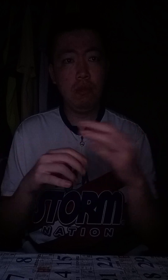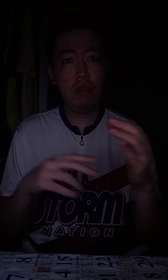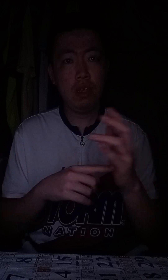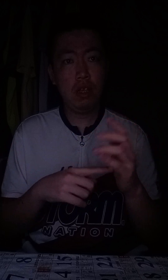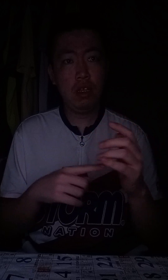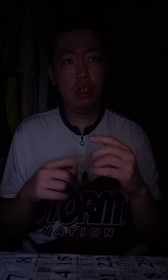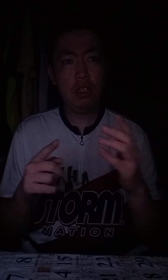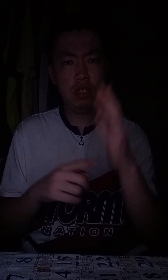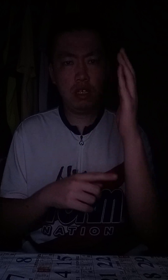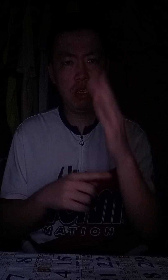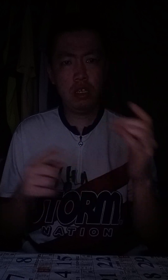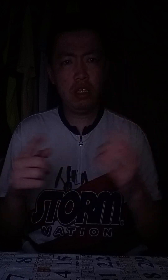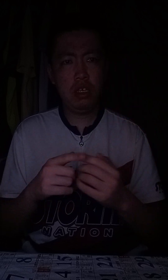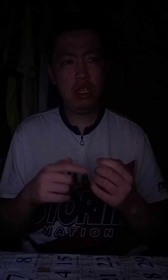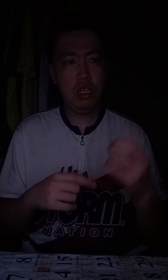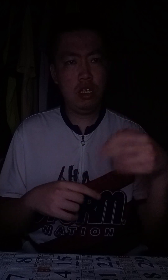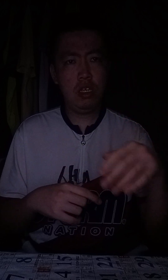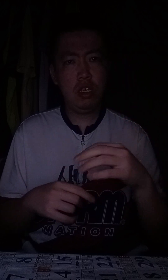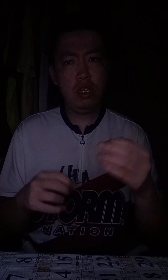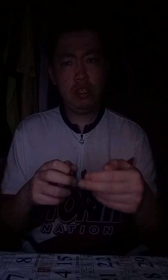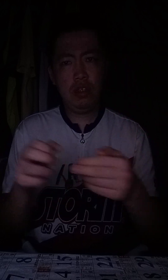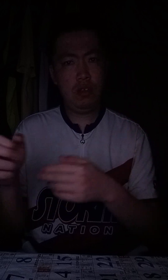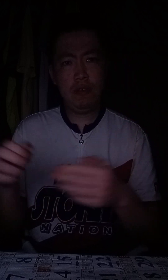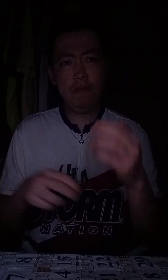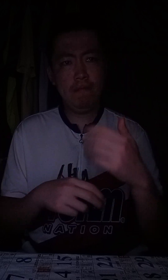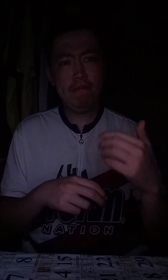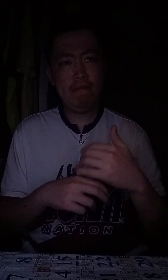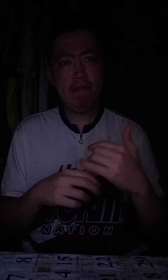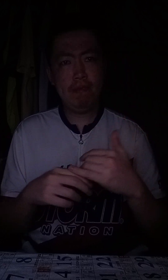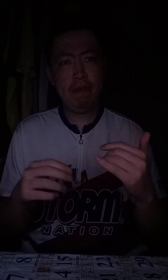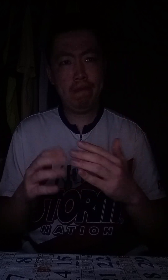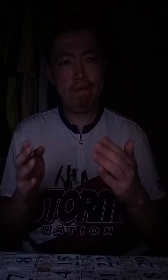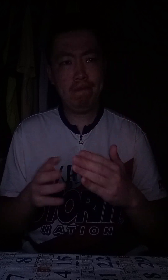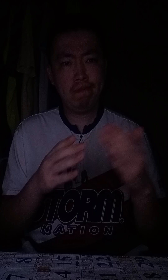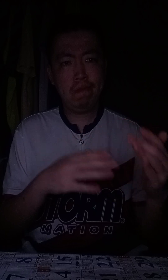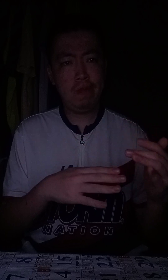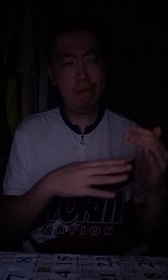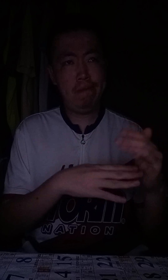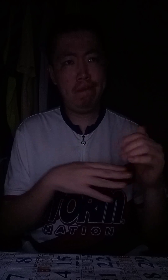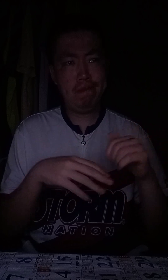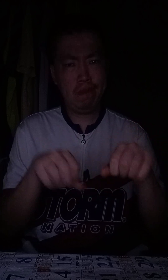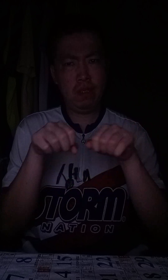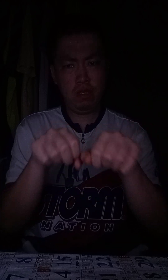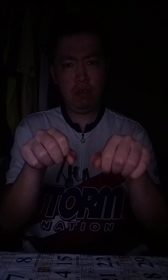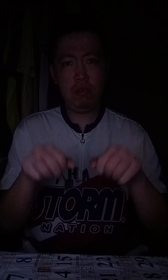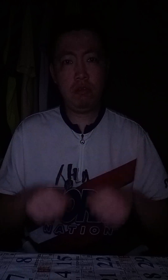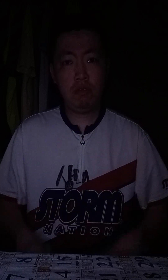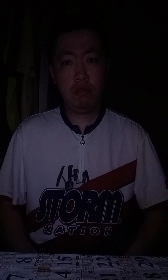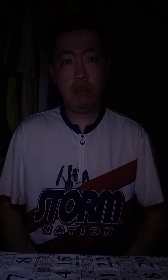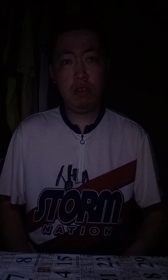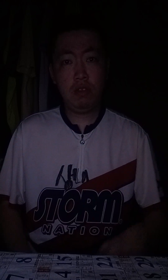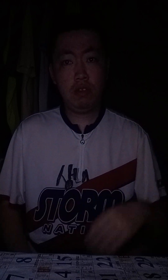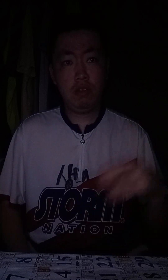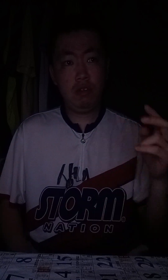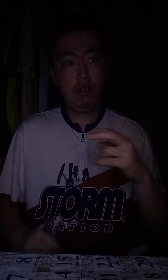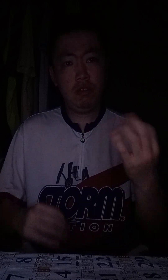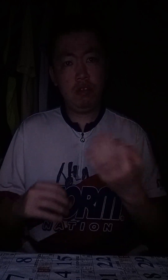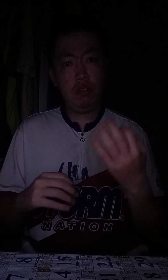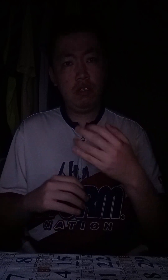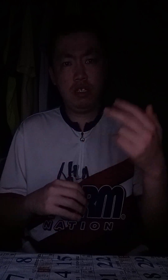차가 서가지고 그래서 견인해가지고 차를 회사로 끌고 갔죠. 당시